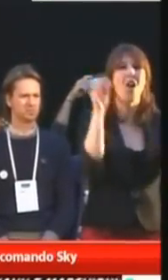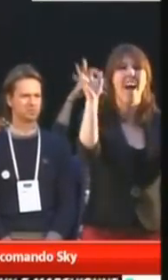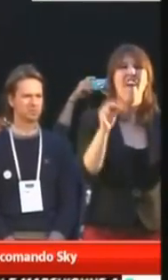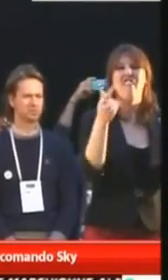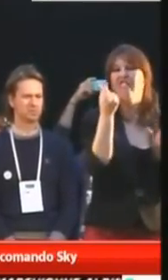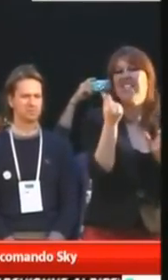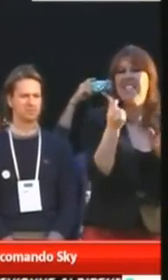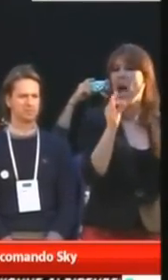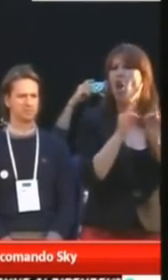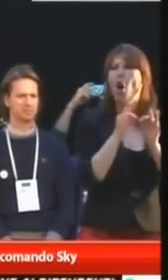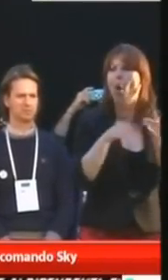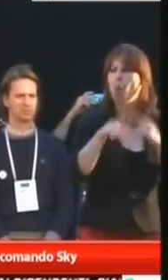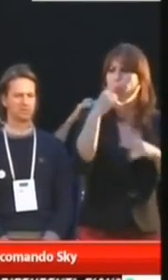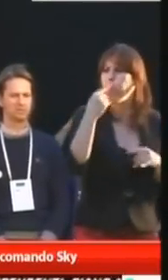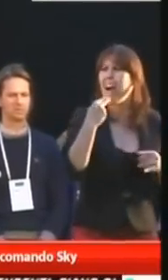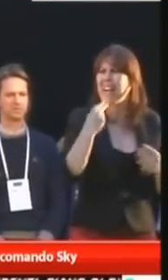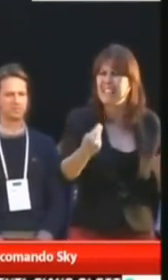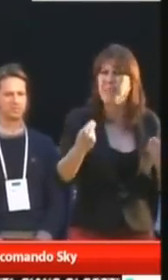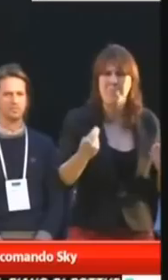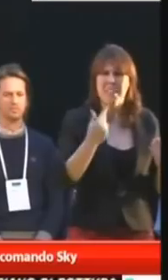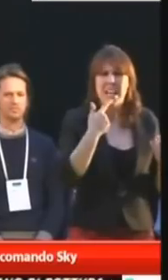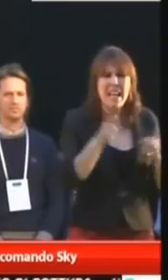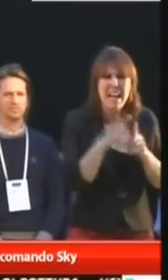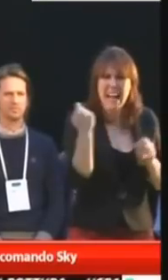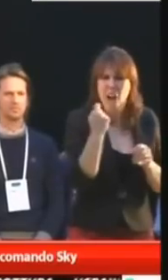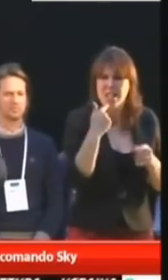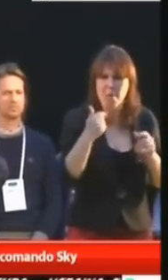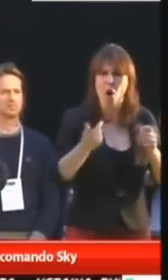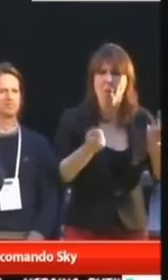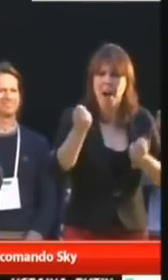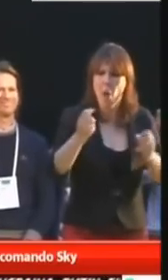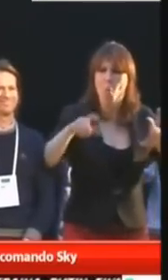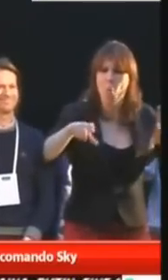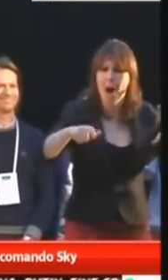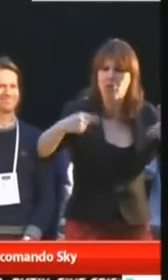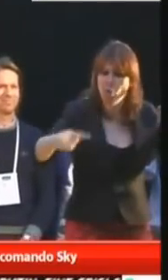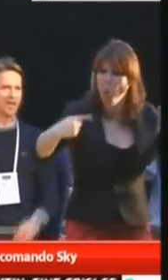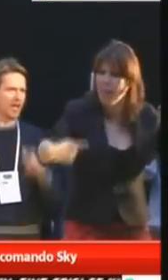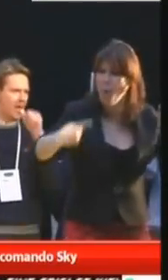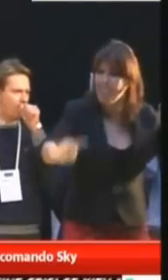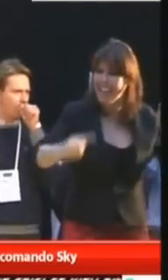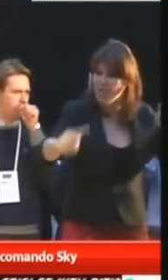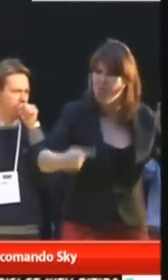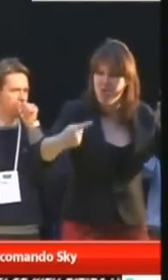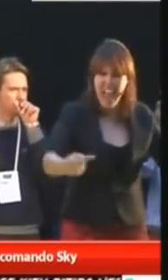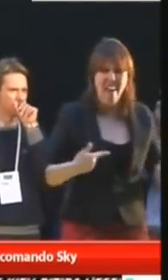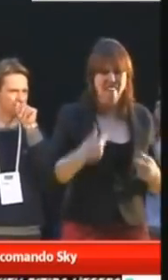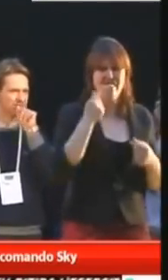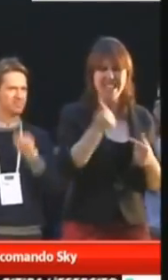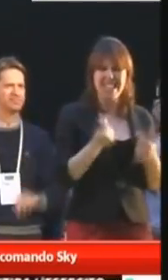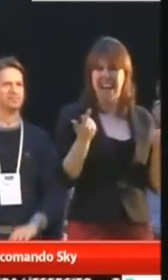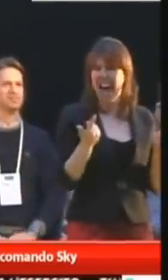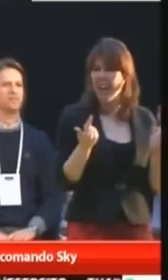compact ti dà, sembra un cazzo, una quattro ruote motrici, fiscal compact, ma il